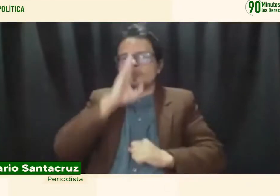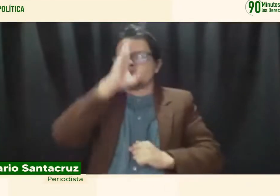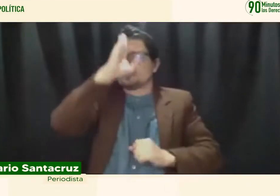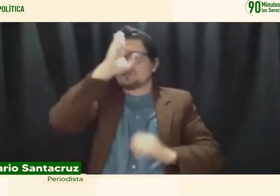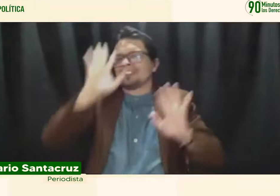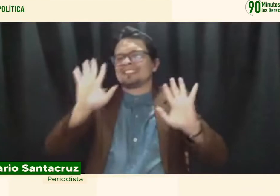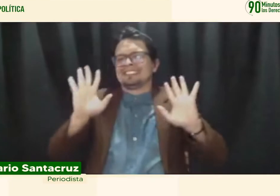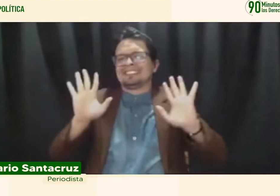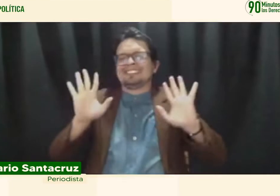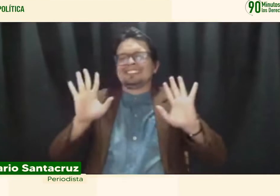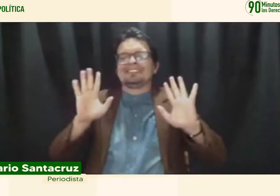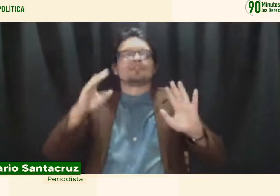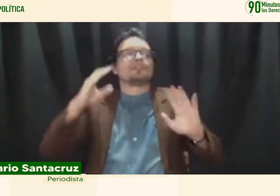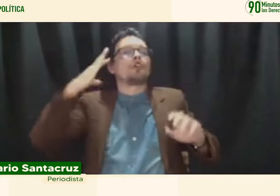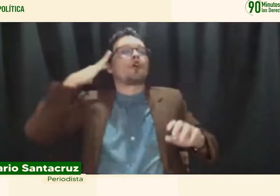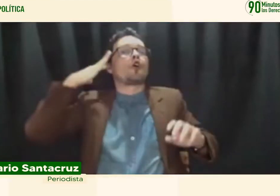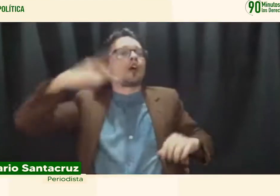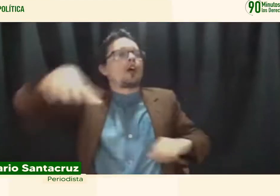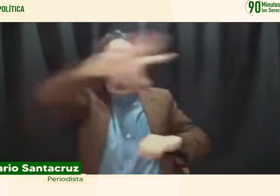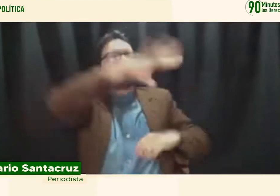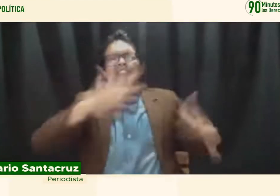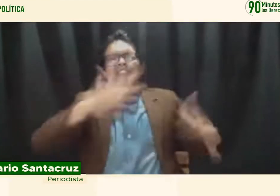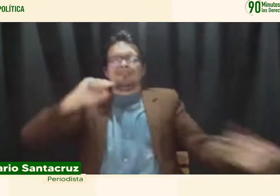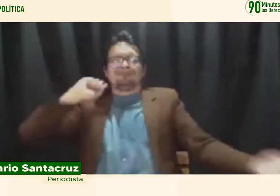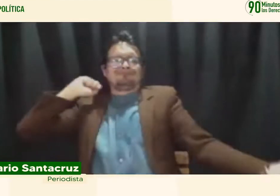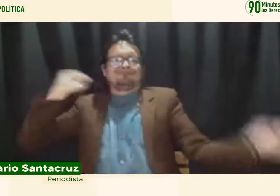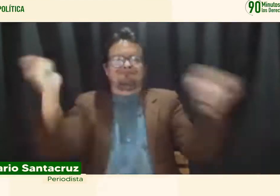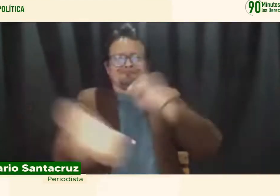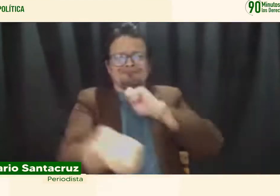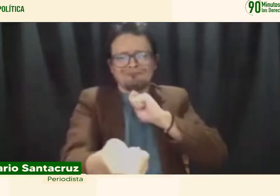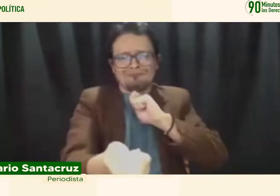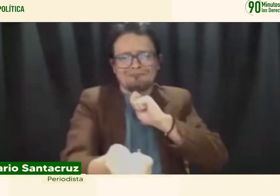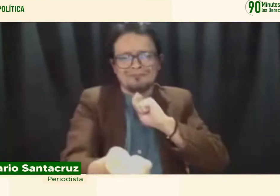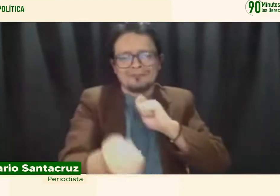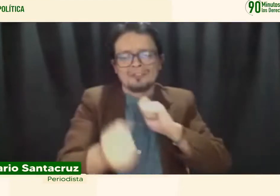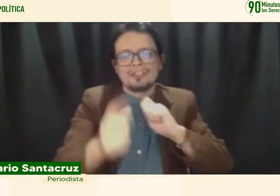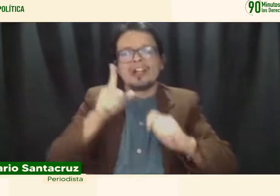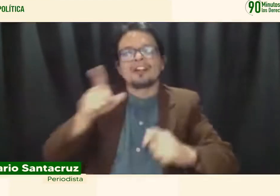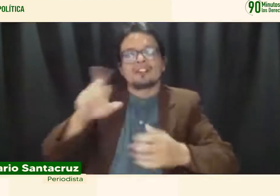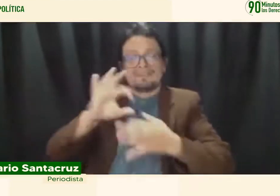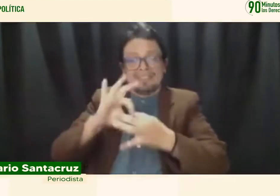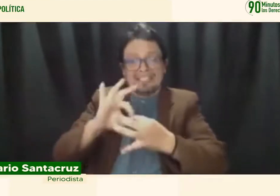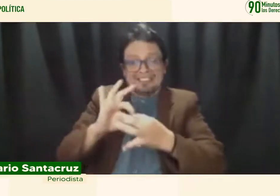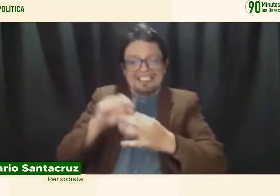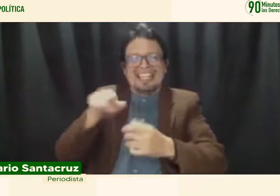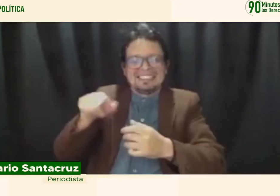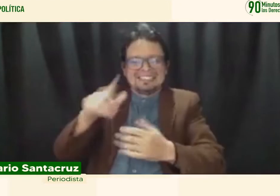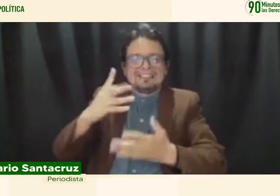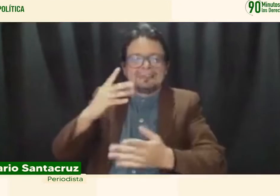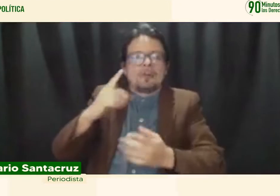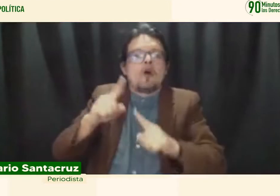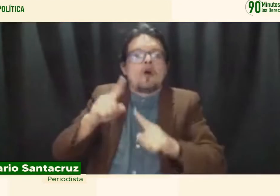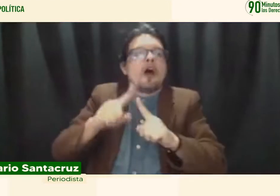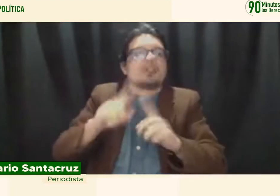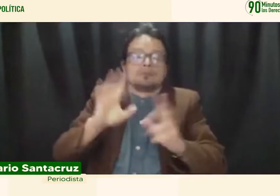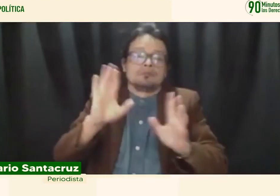estáticos sino que hemos tenido una evolución unas costumbres distintas y así como las personas oyentes han sufrido transformaciones